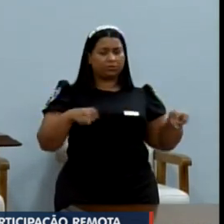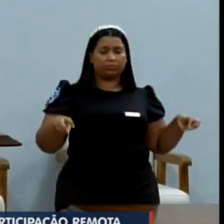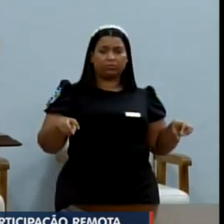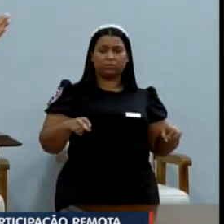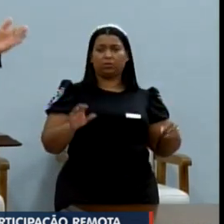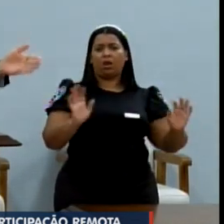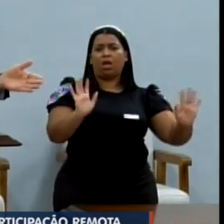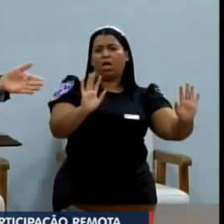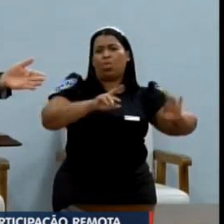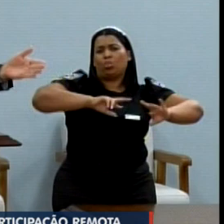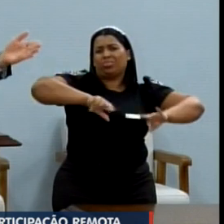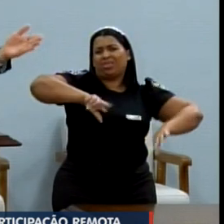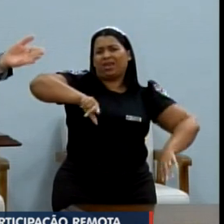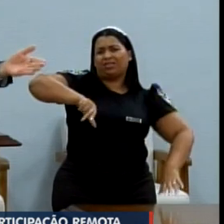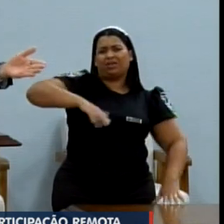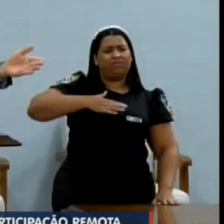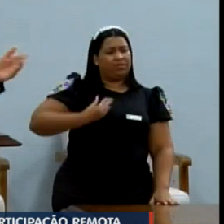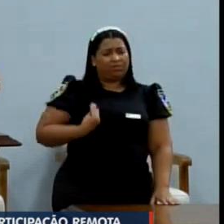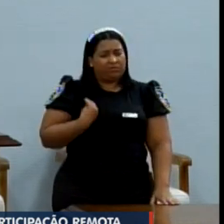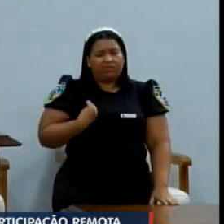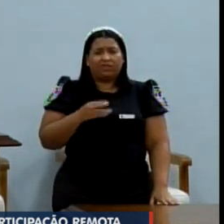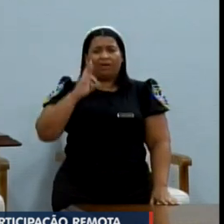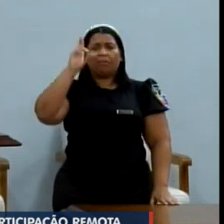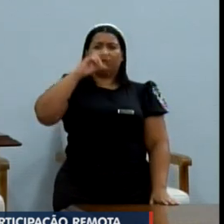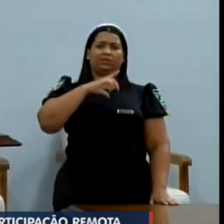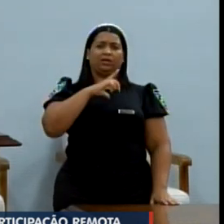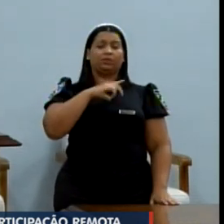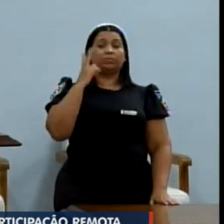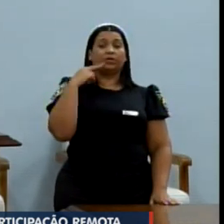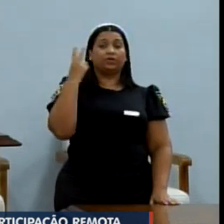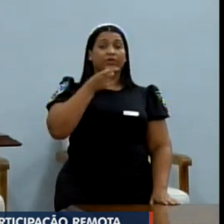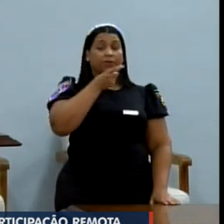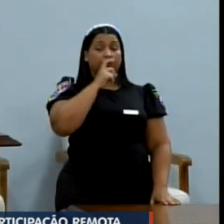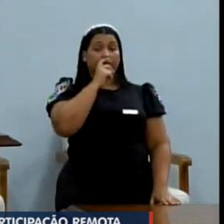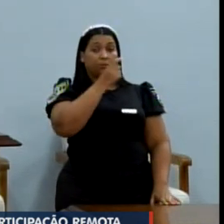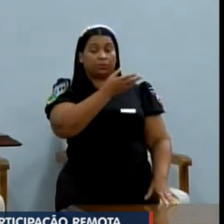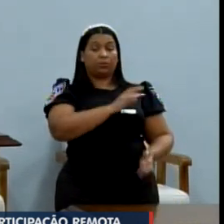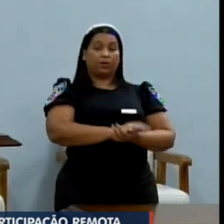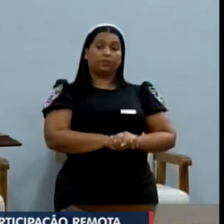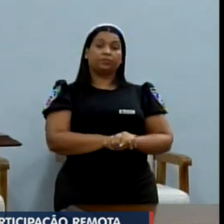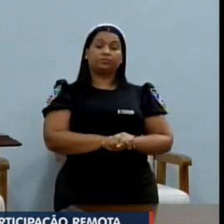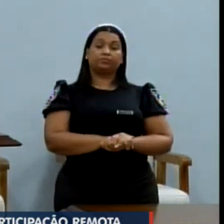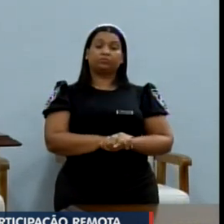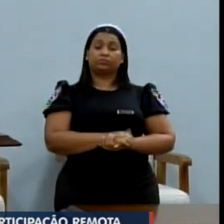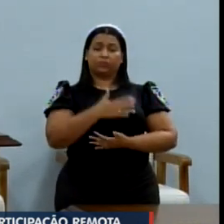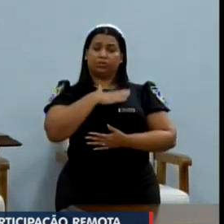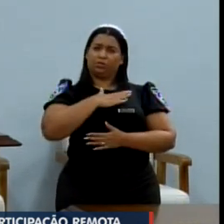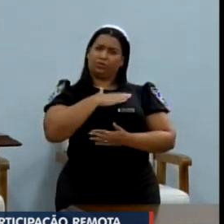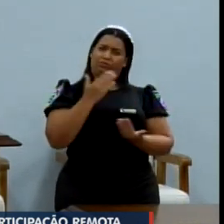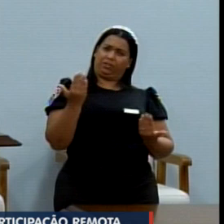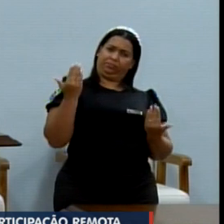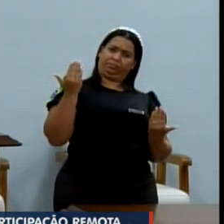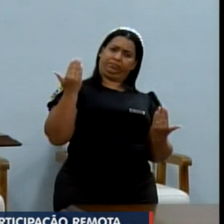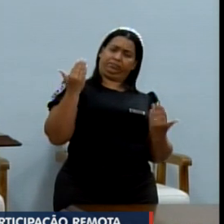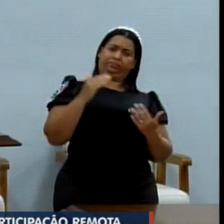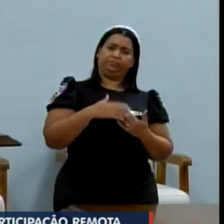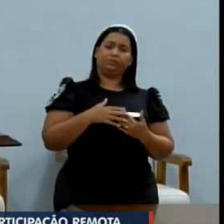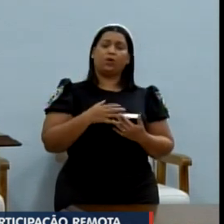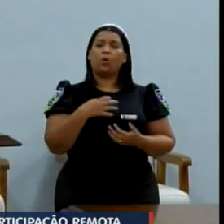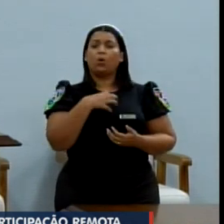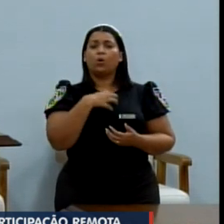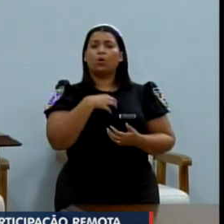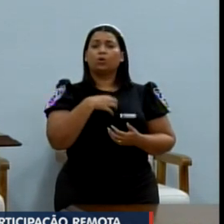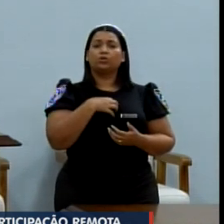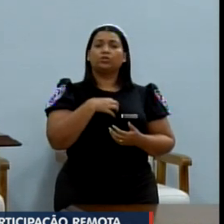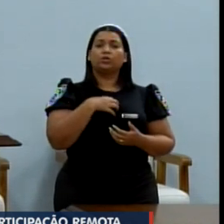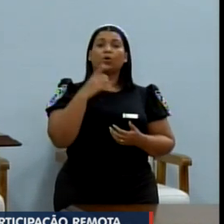jeito nenhum a gente estava muito bem representado pelo Vereador Pedro Roberto o que me indignou foi a forma como